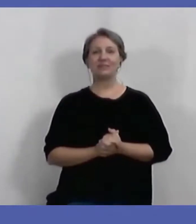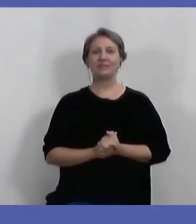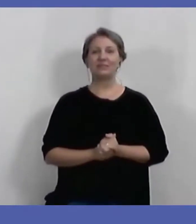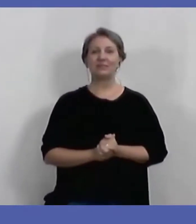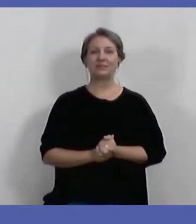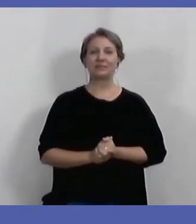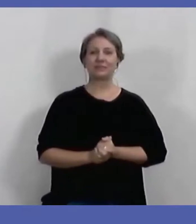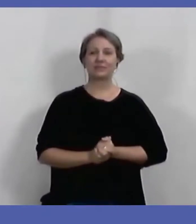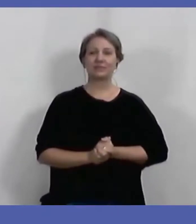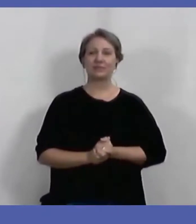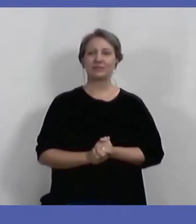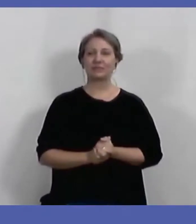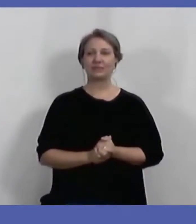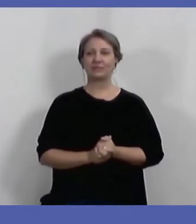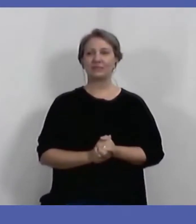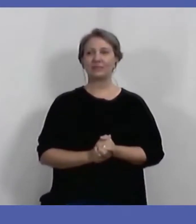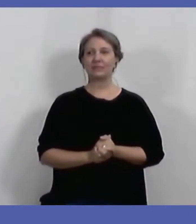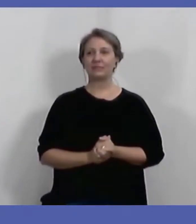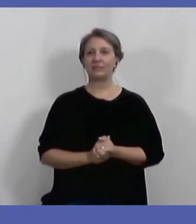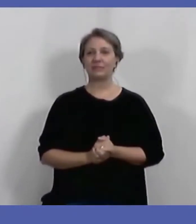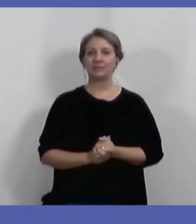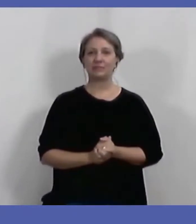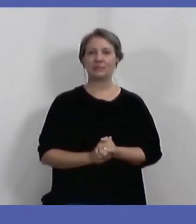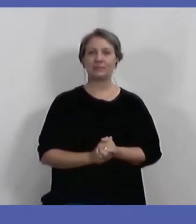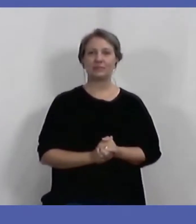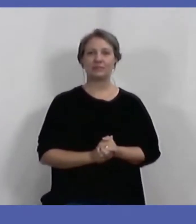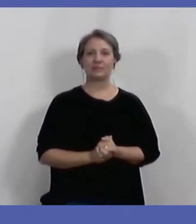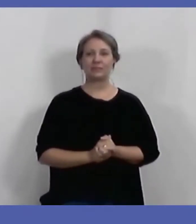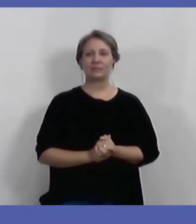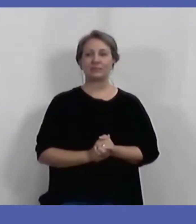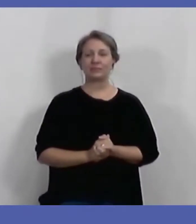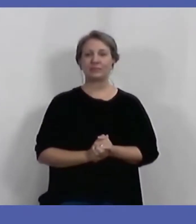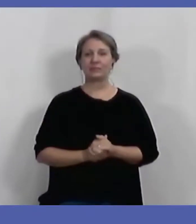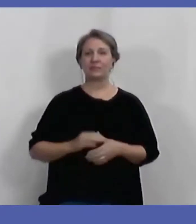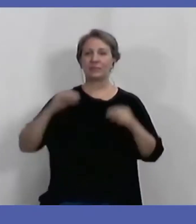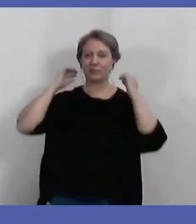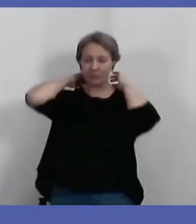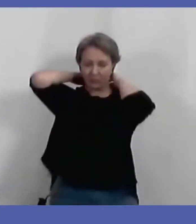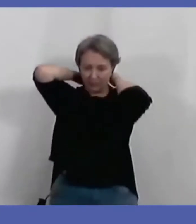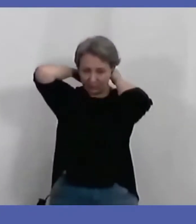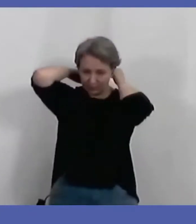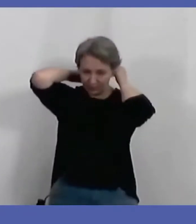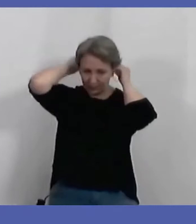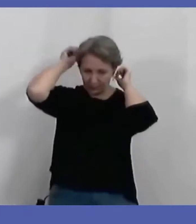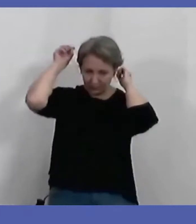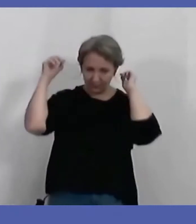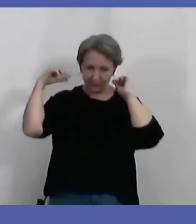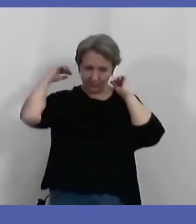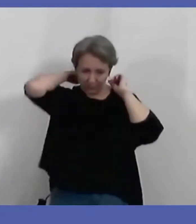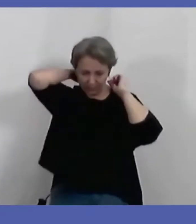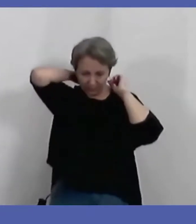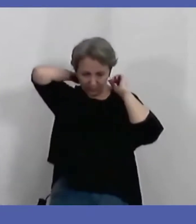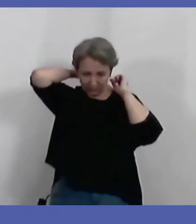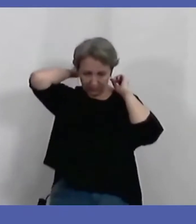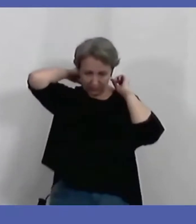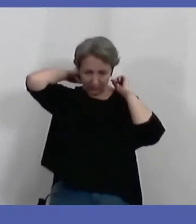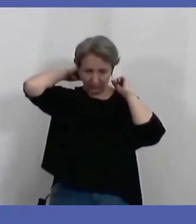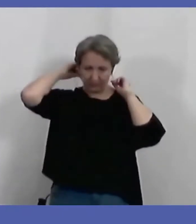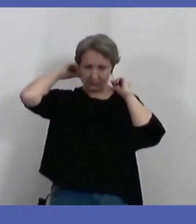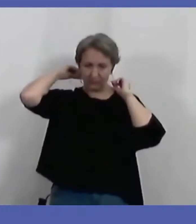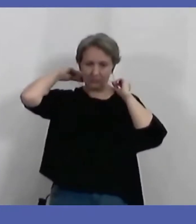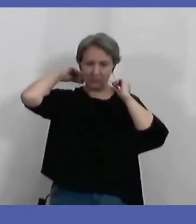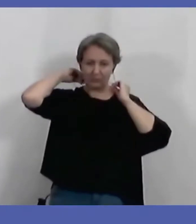complementação dessa edificação. Irmão Pedro disse para nós, quando terminar a